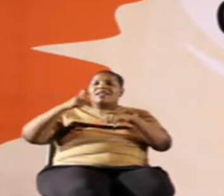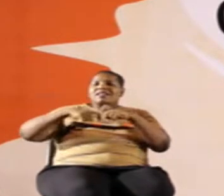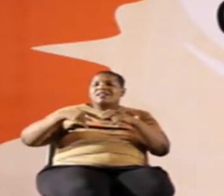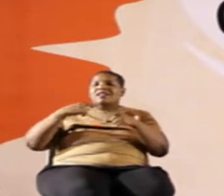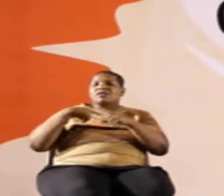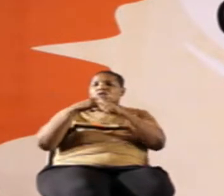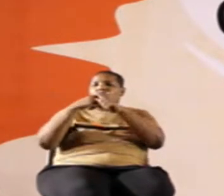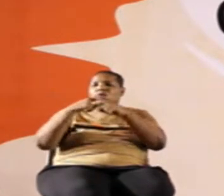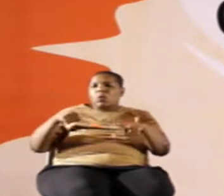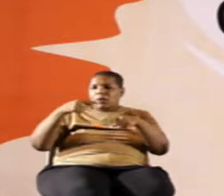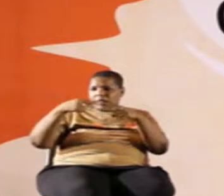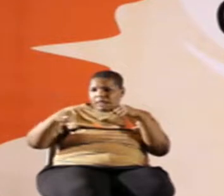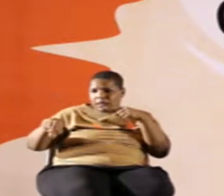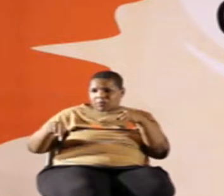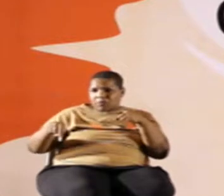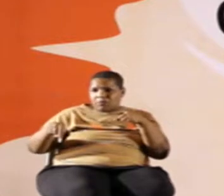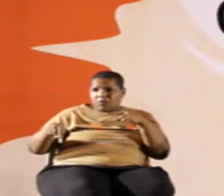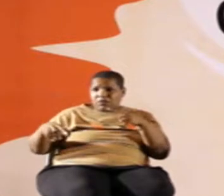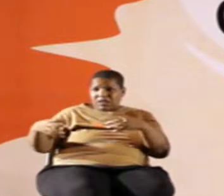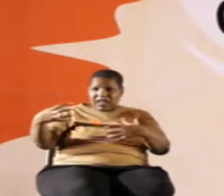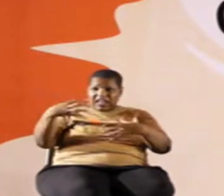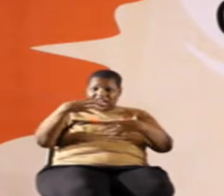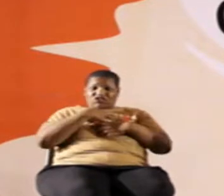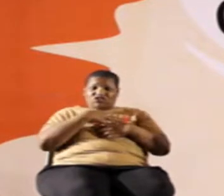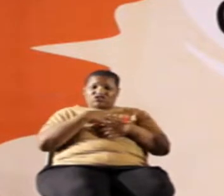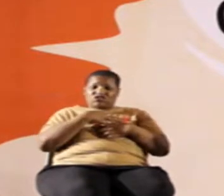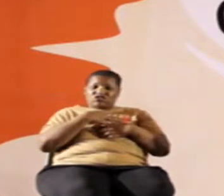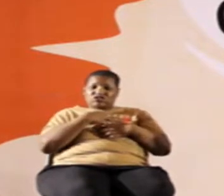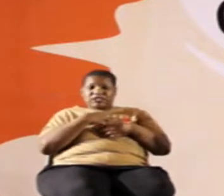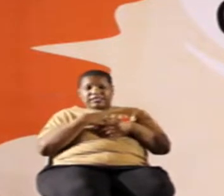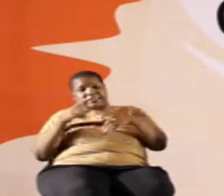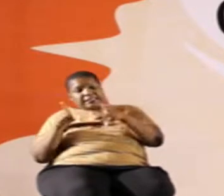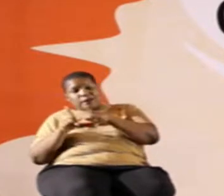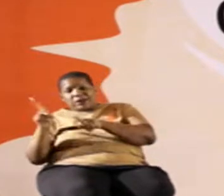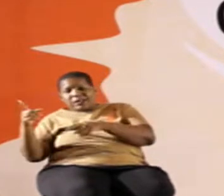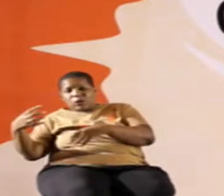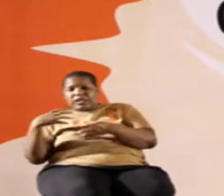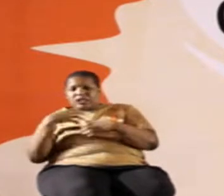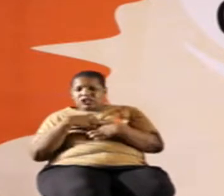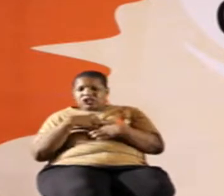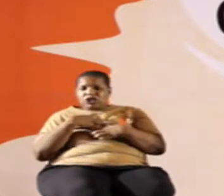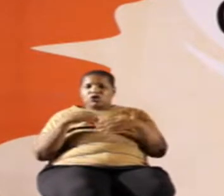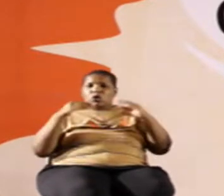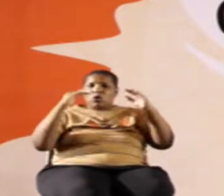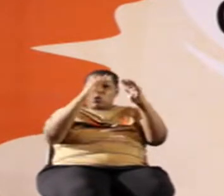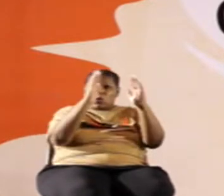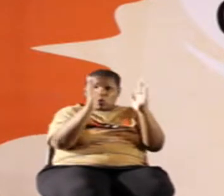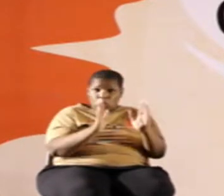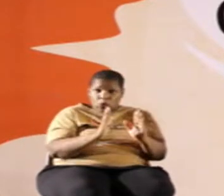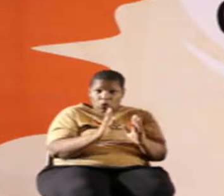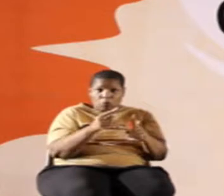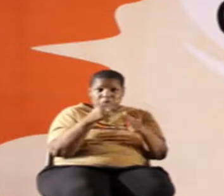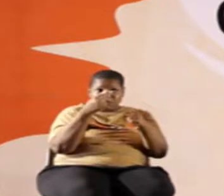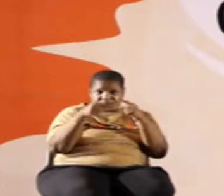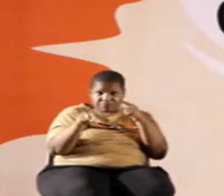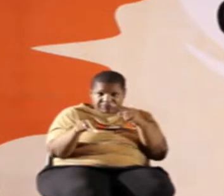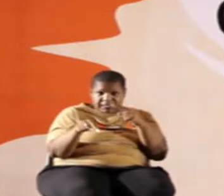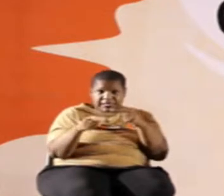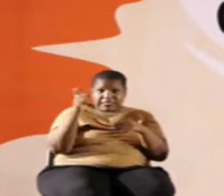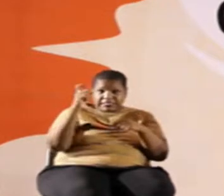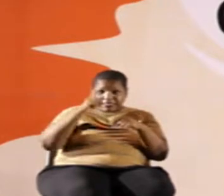tabu, nos atinge e não nos atinge ao mesmo tempo. O corpo como tabu, o sexo como